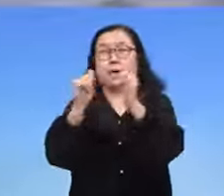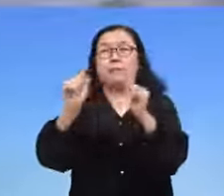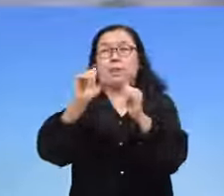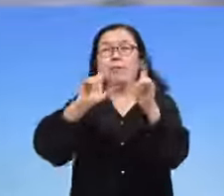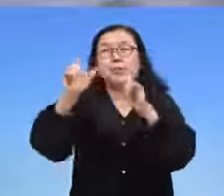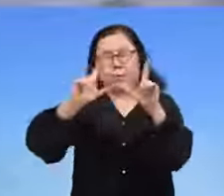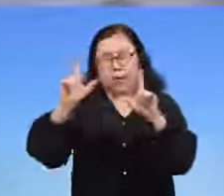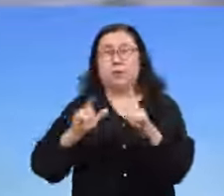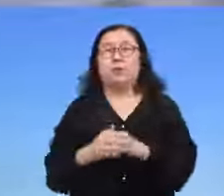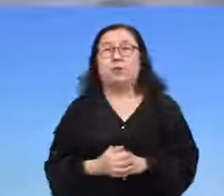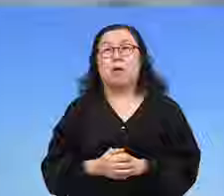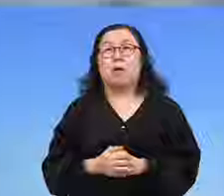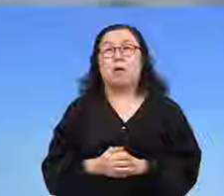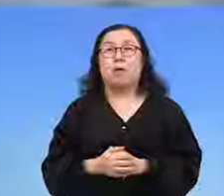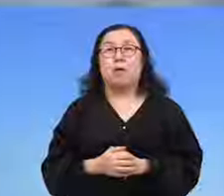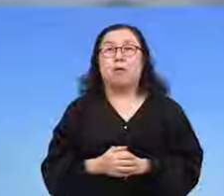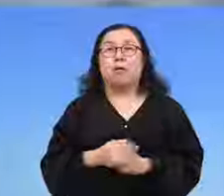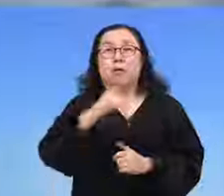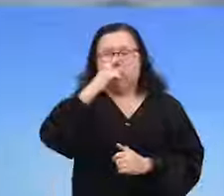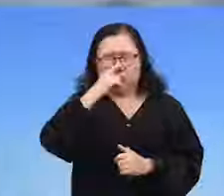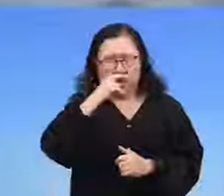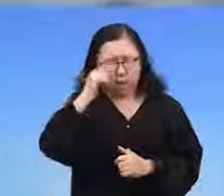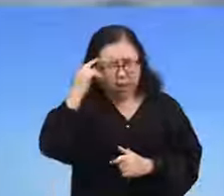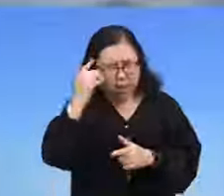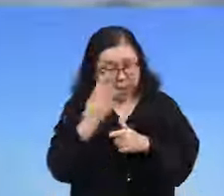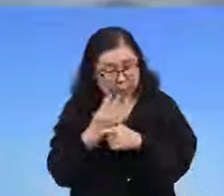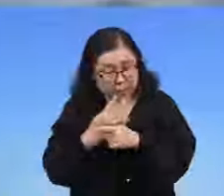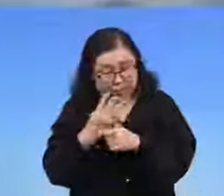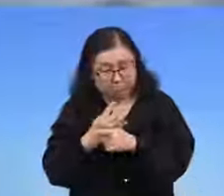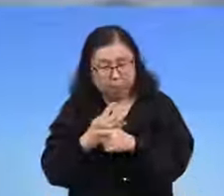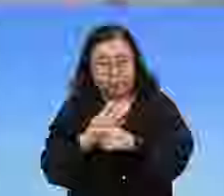본문의 동방박사가 그 악한